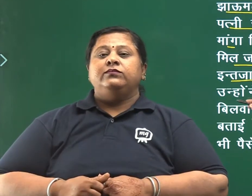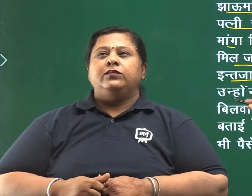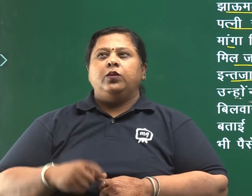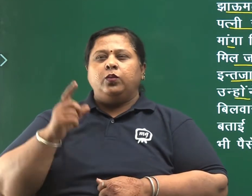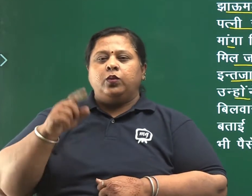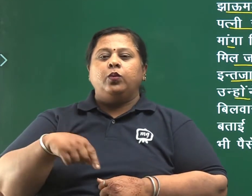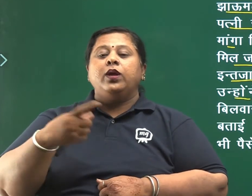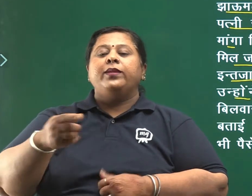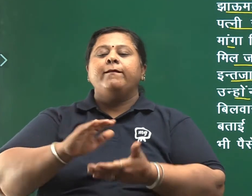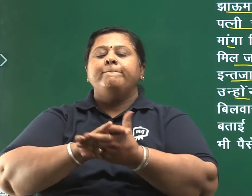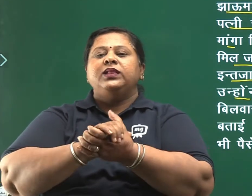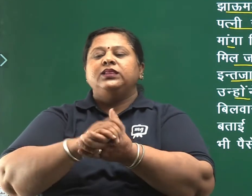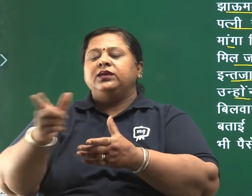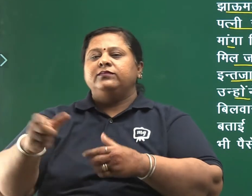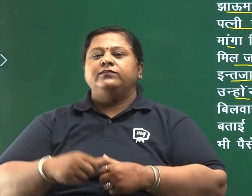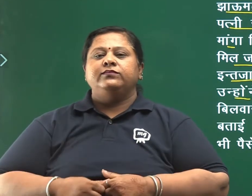उन्होंने अपने मित्र